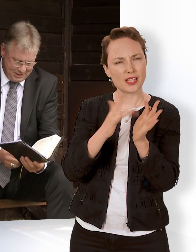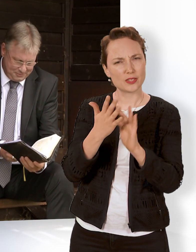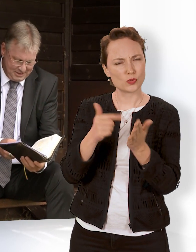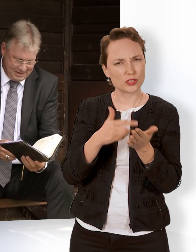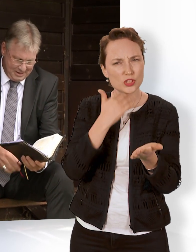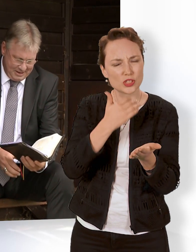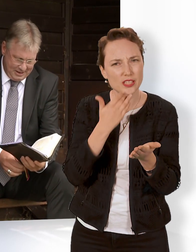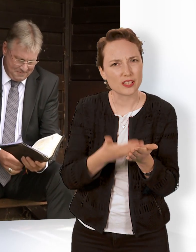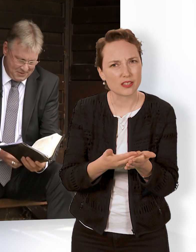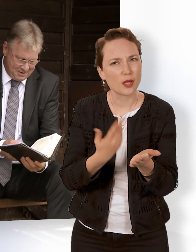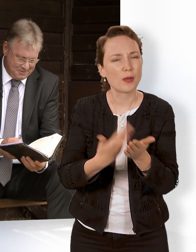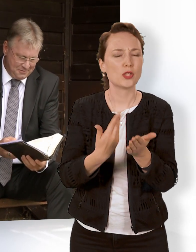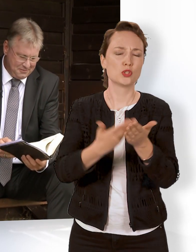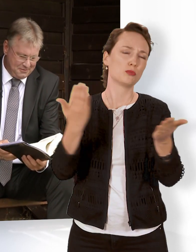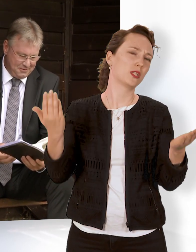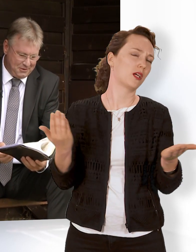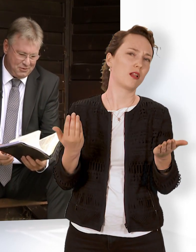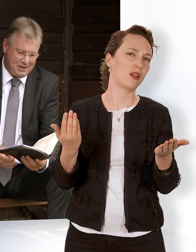zum Beispiel im